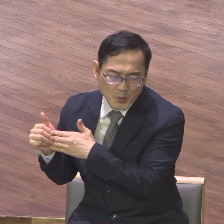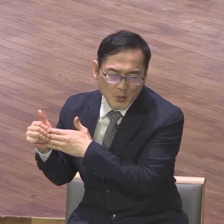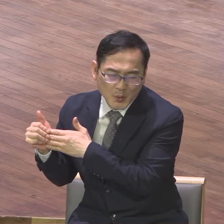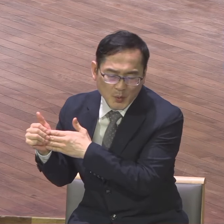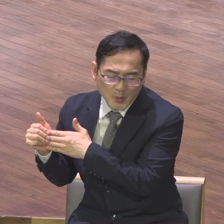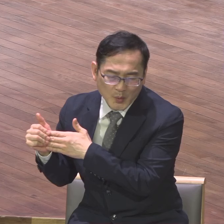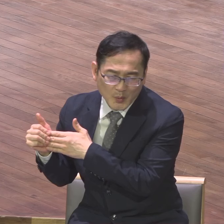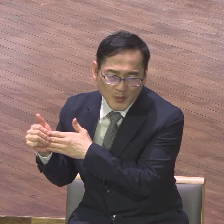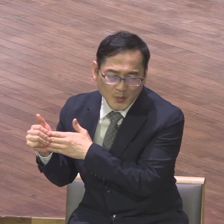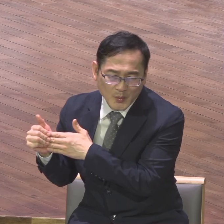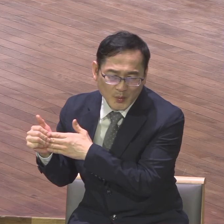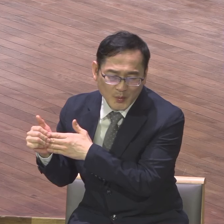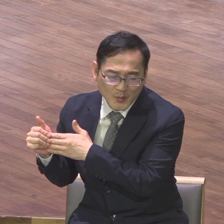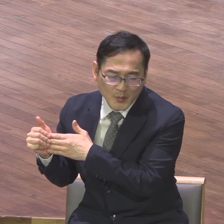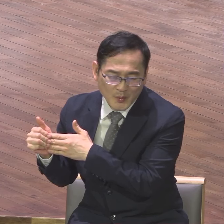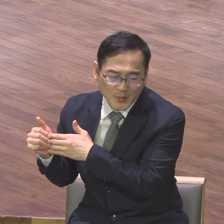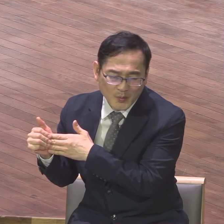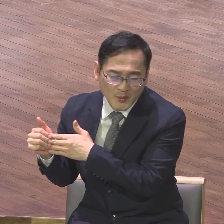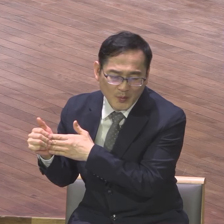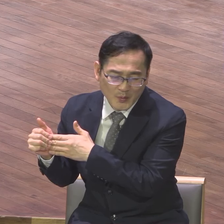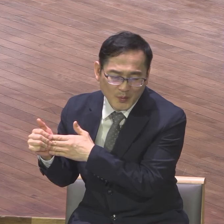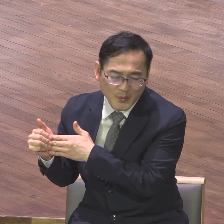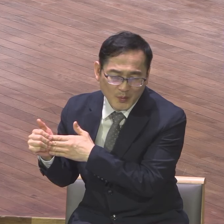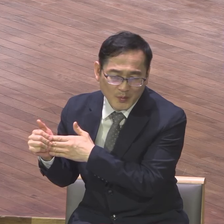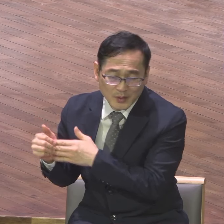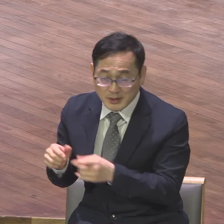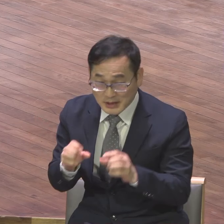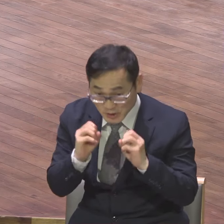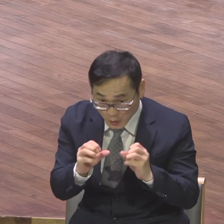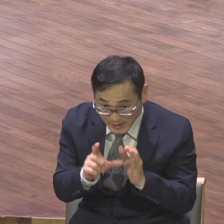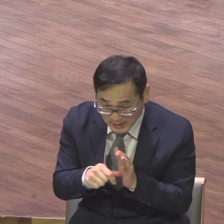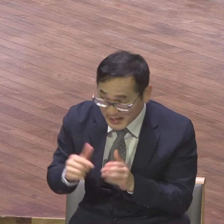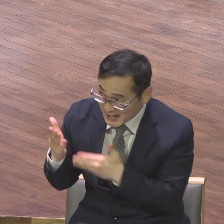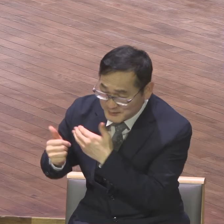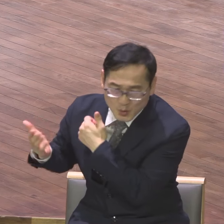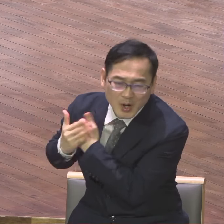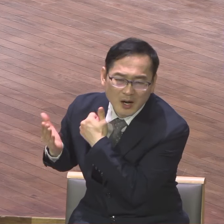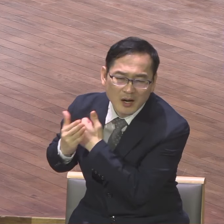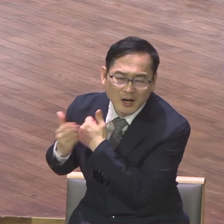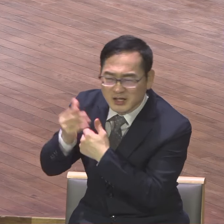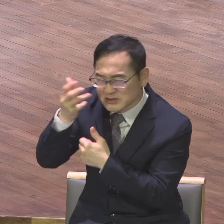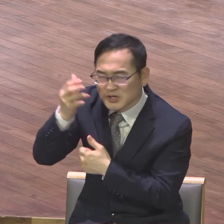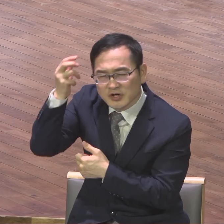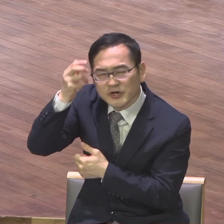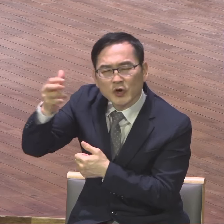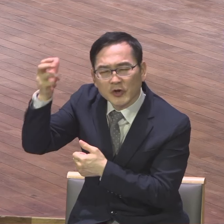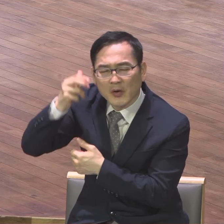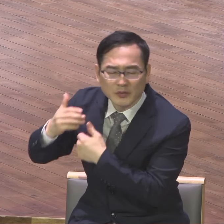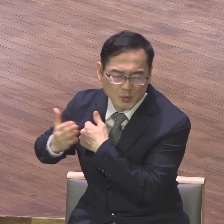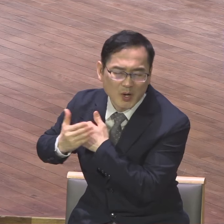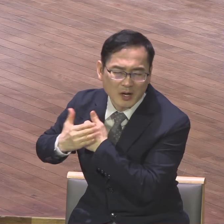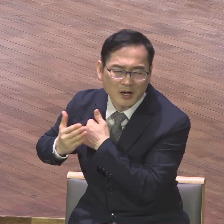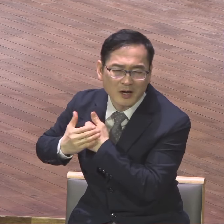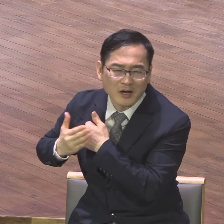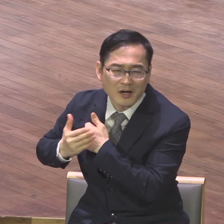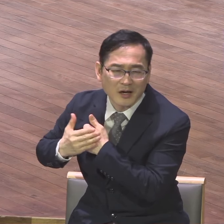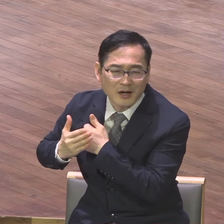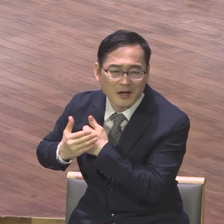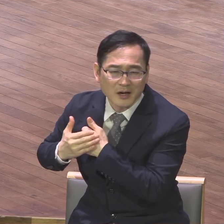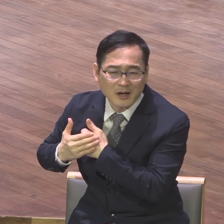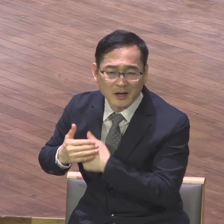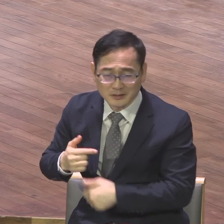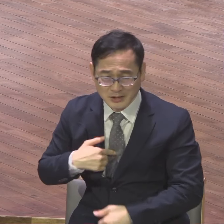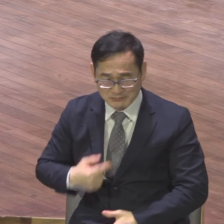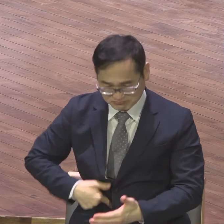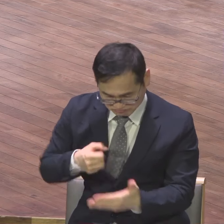돼요. 나를 인도하시는 분은 성령 하나님이시다. 성령이 인도해 주셔야 돼요. 이렇게 할 수 있는 우리 인격이